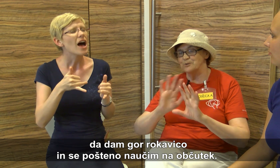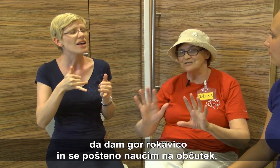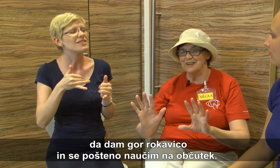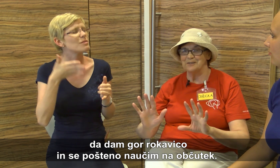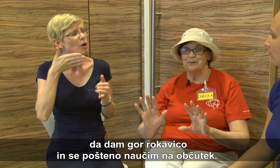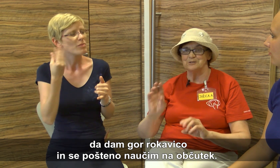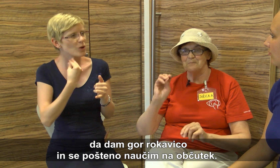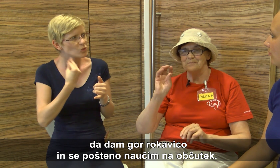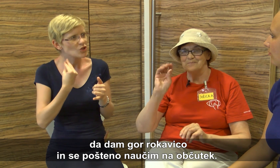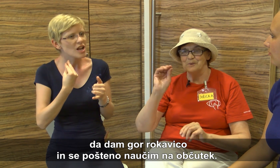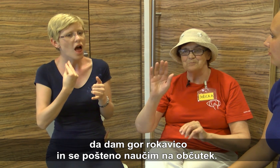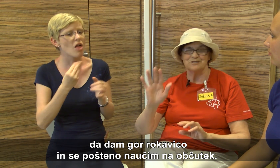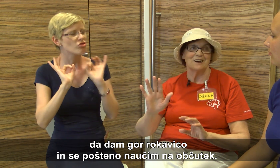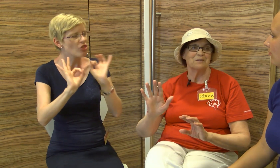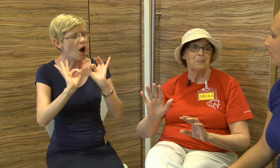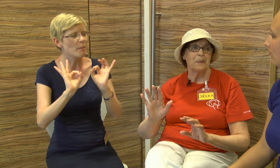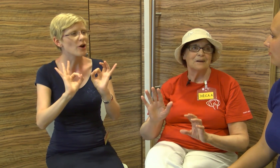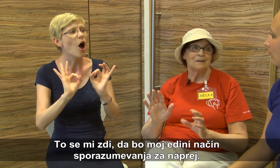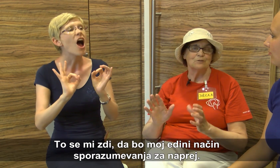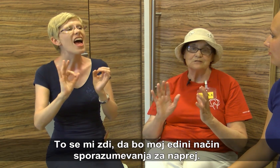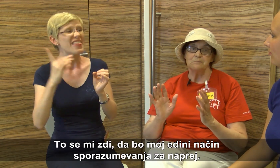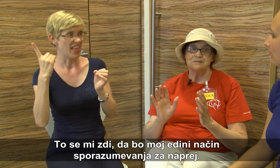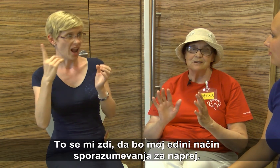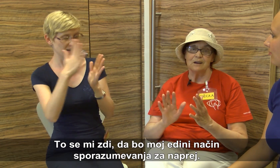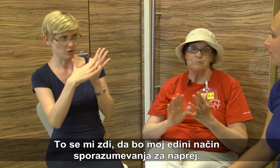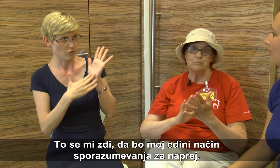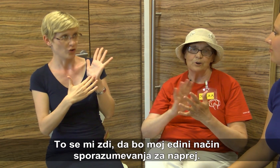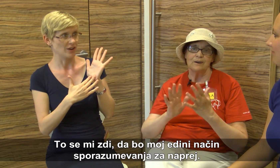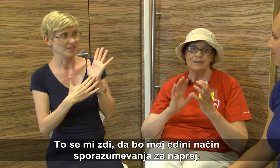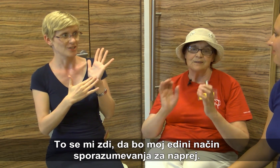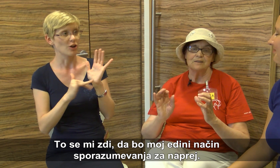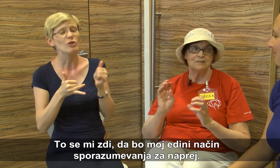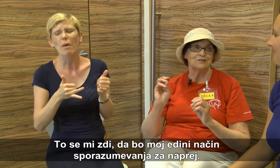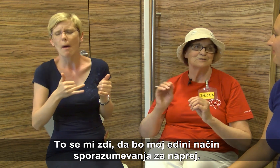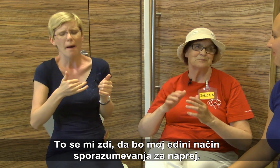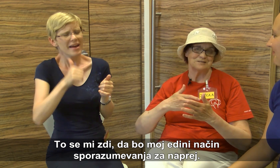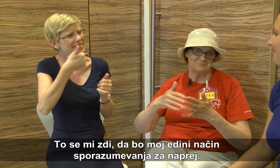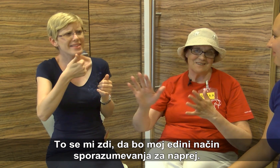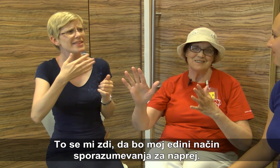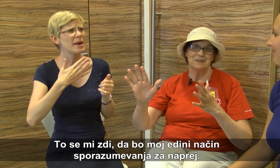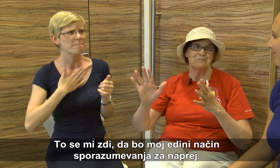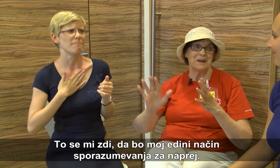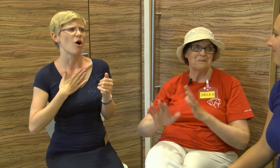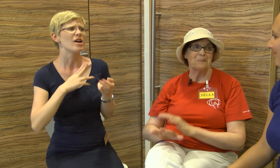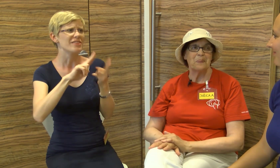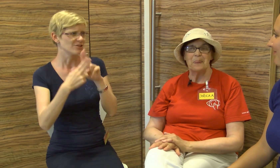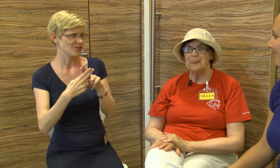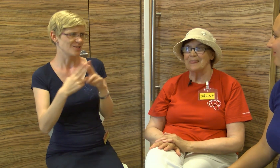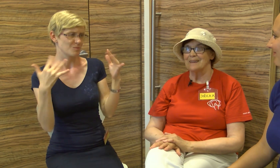se je pošteno naučim občutek. To se mi zdi, da bo moj edini način sporozumevanja